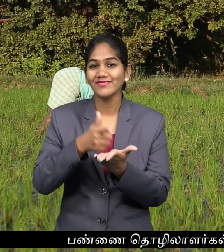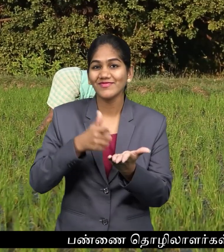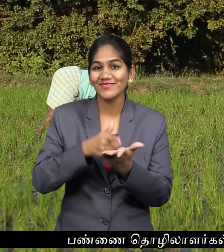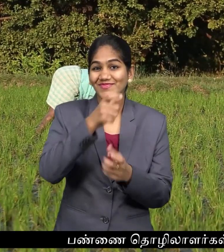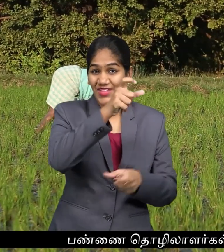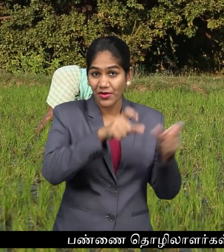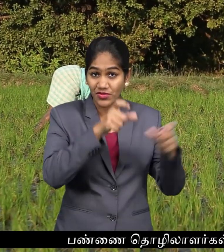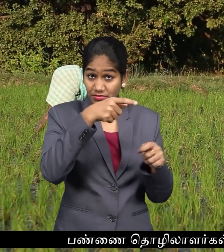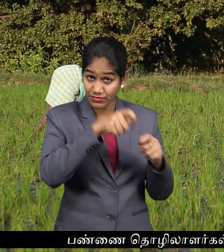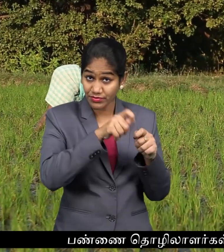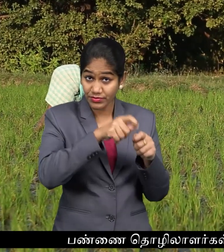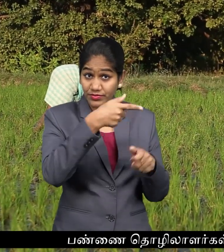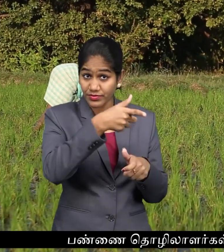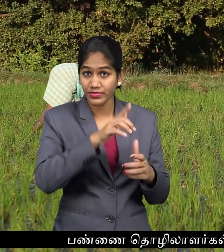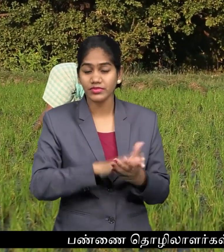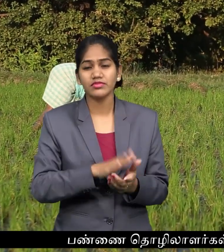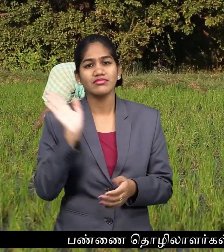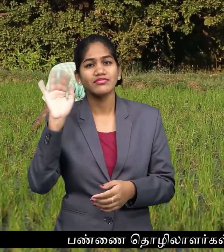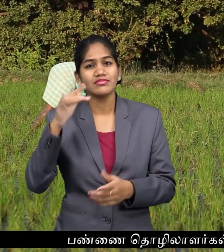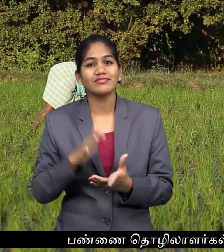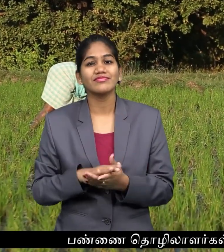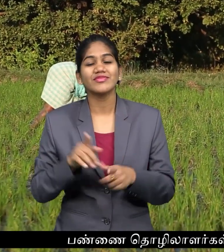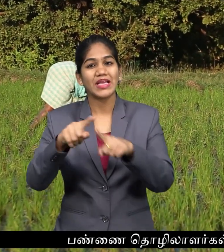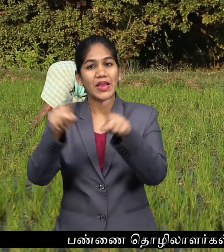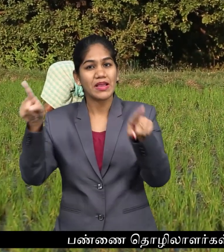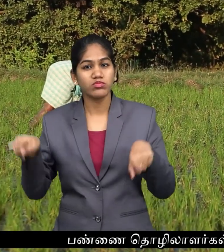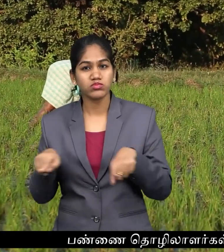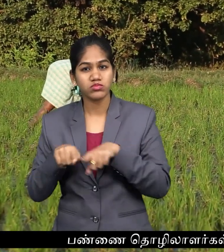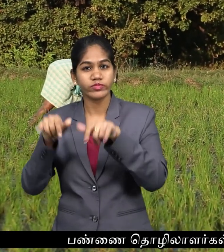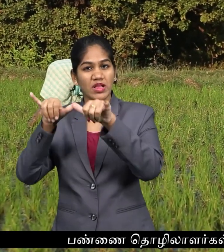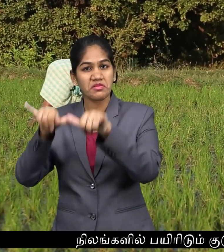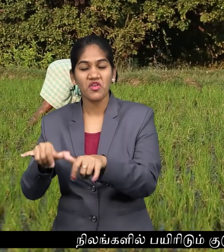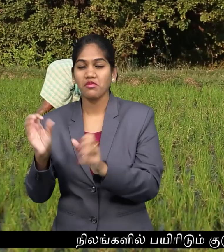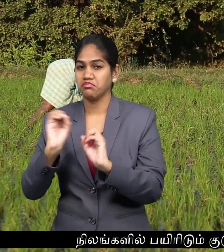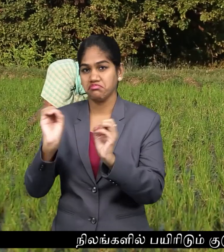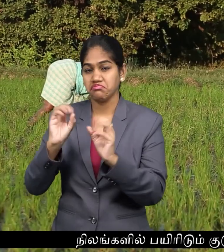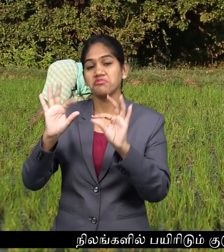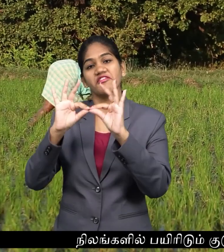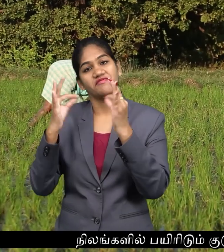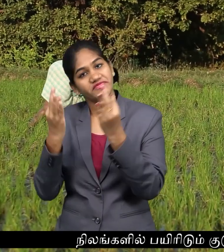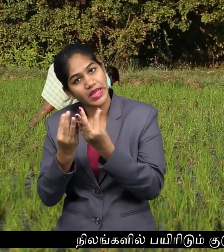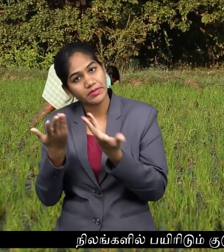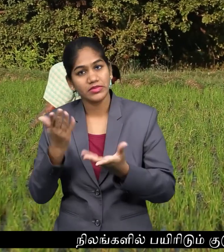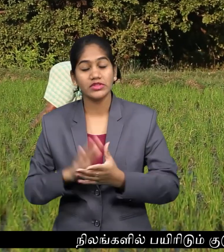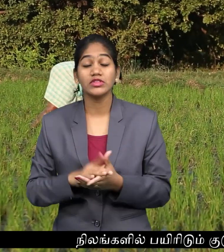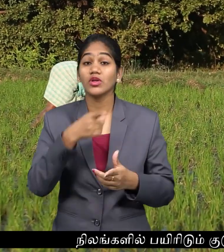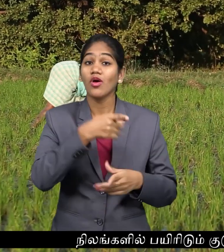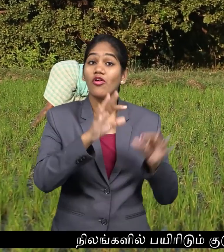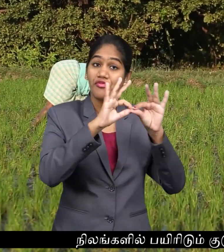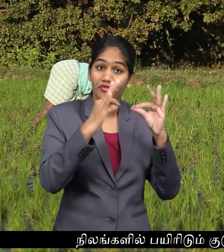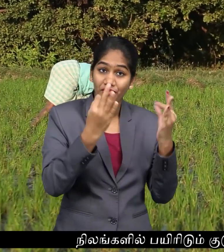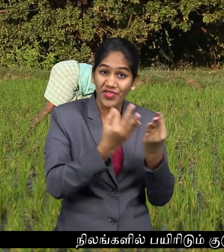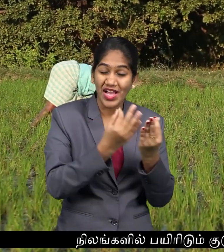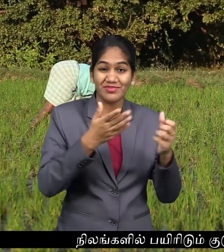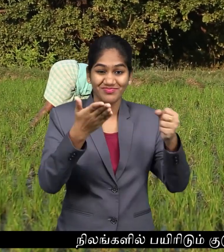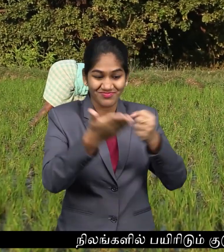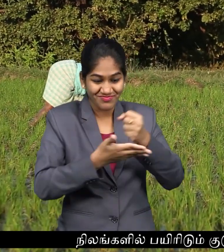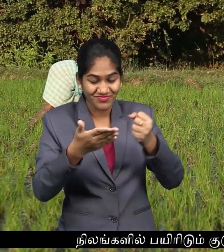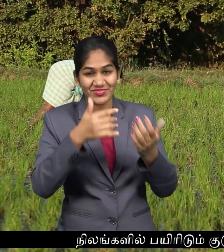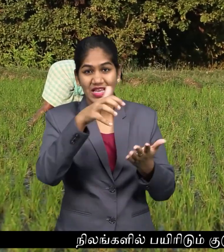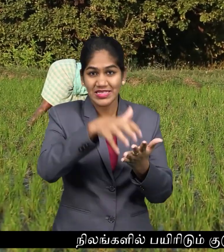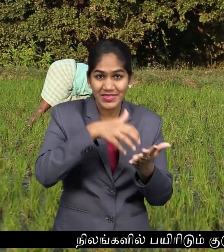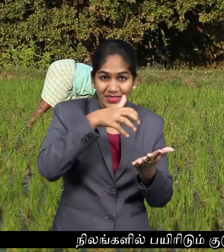பண்ணை தொழிலாளர்கள் நிலமற்ற குடும்பங்கள் அல்லது சிறு நிலங்களில் பயிரிடும் குடும்பங்களிலிருந்து